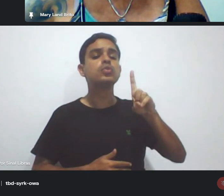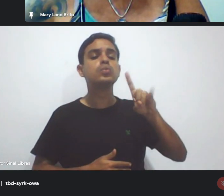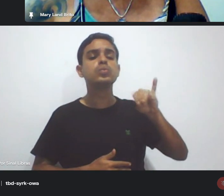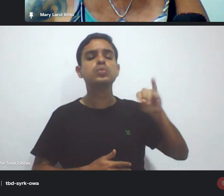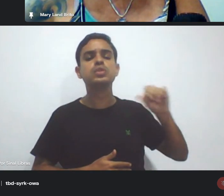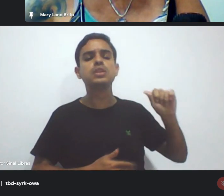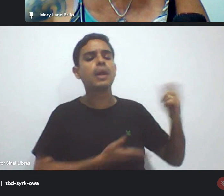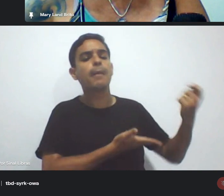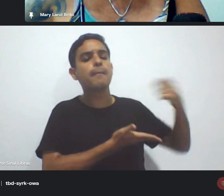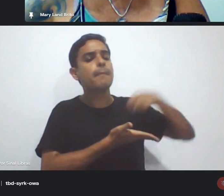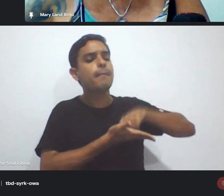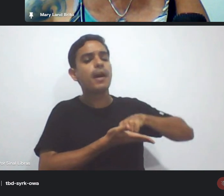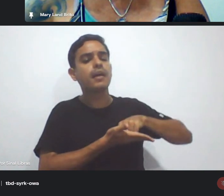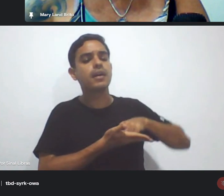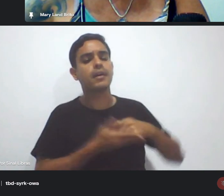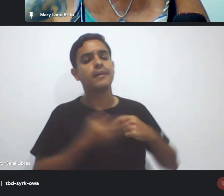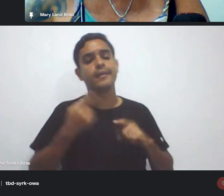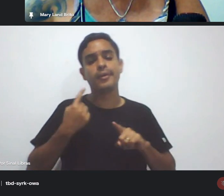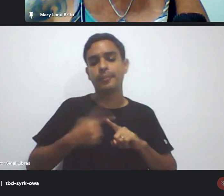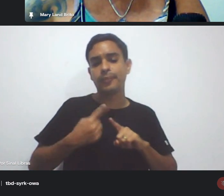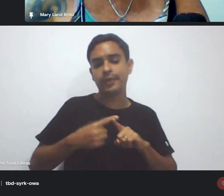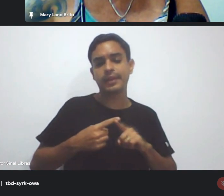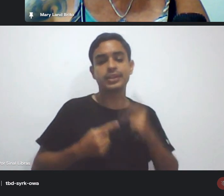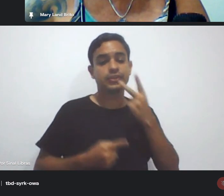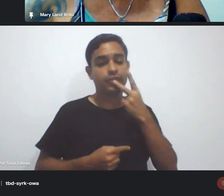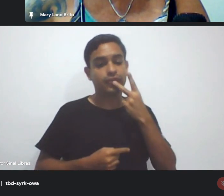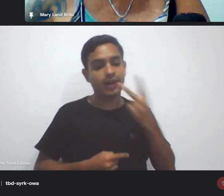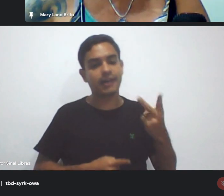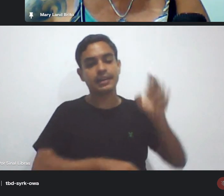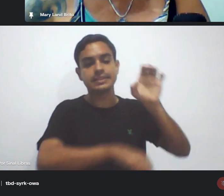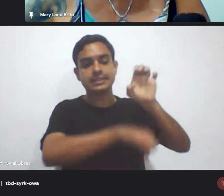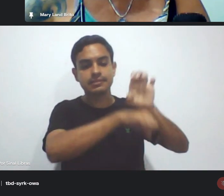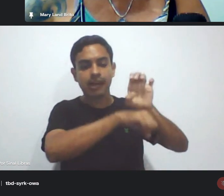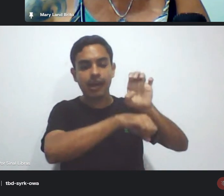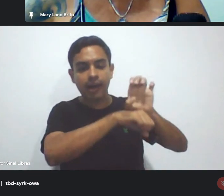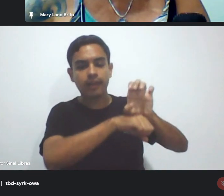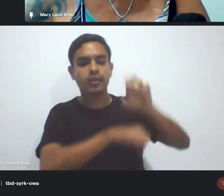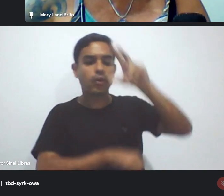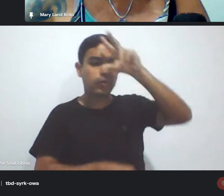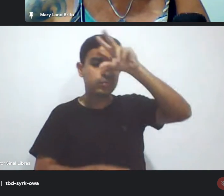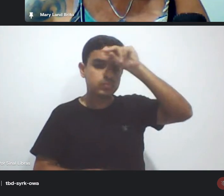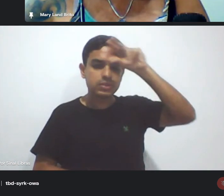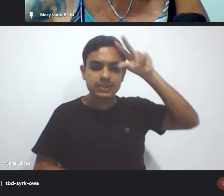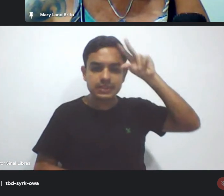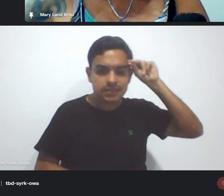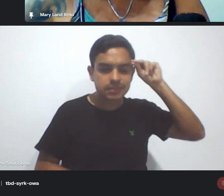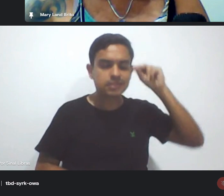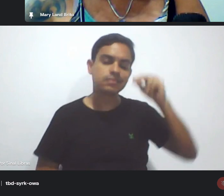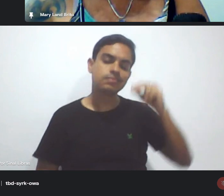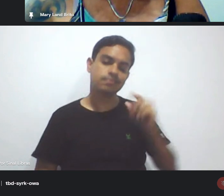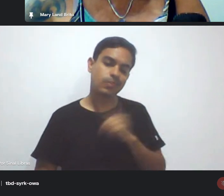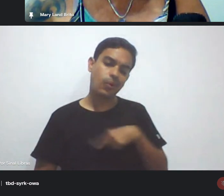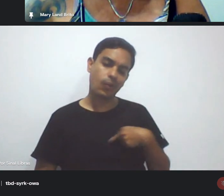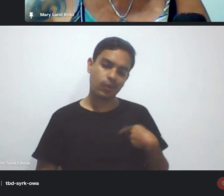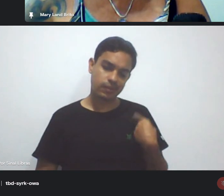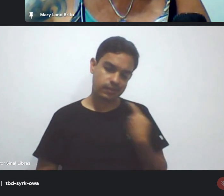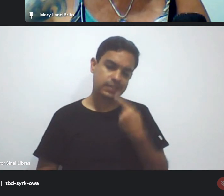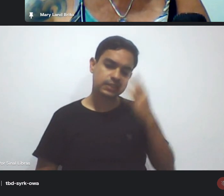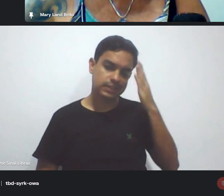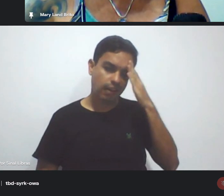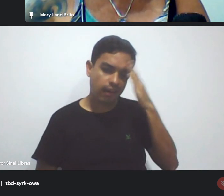de alguma coisa de estado, município, a gente sabe que não é